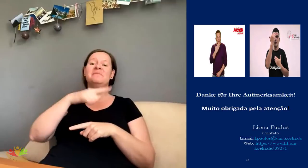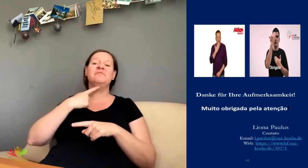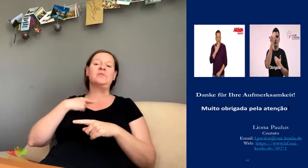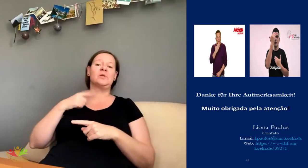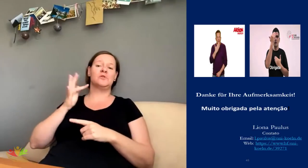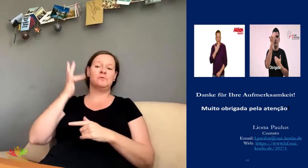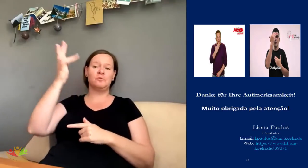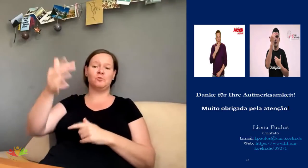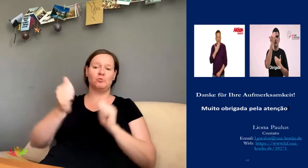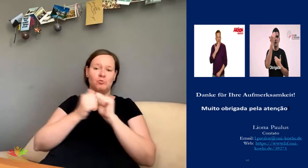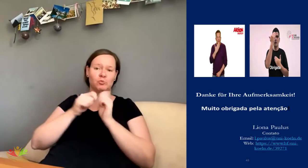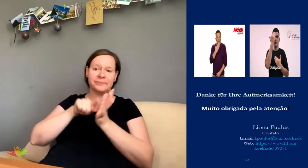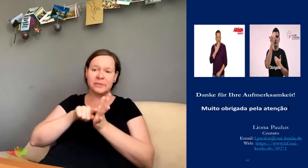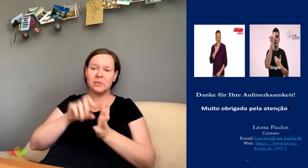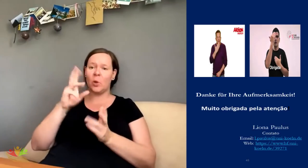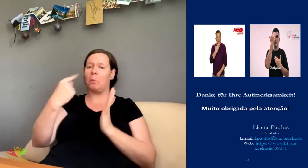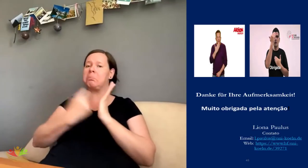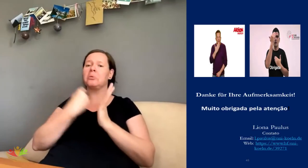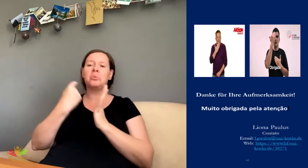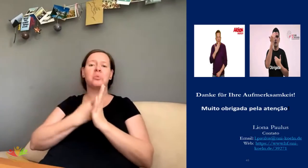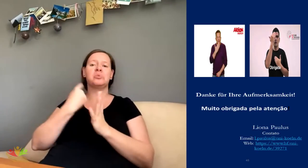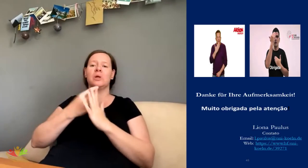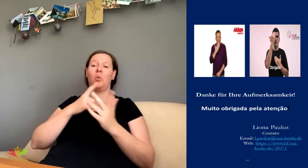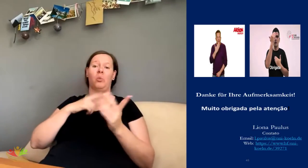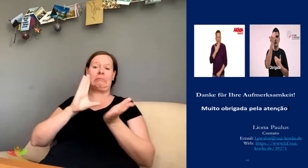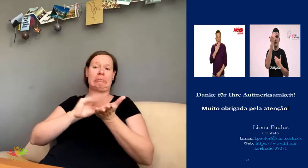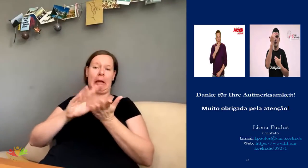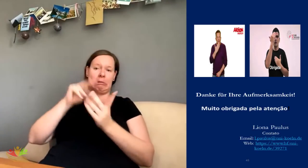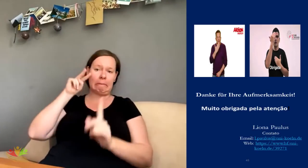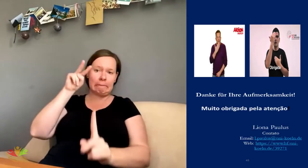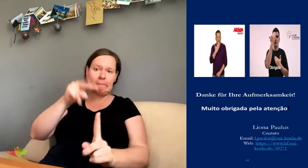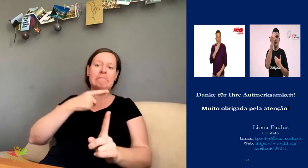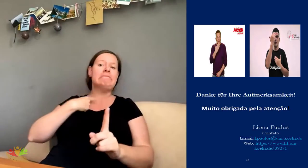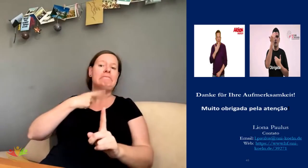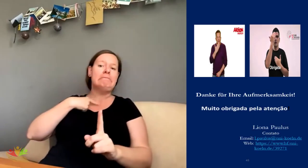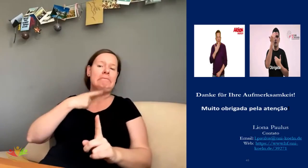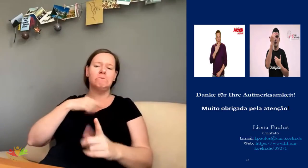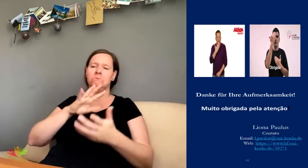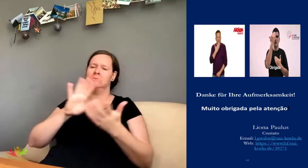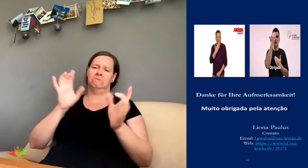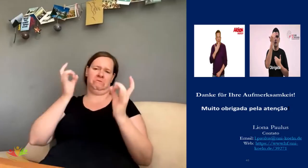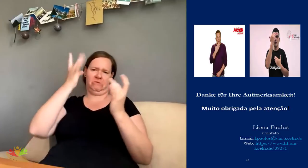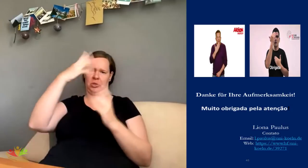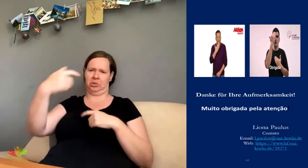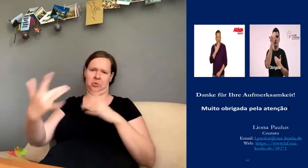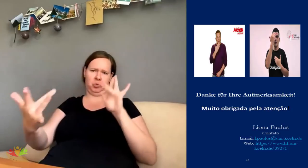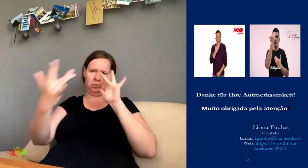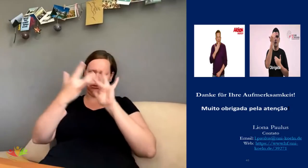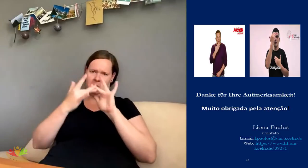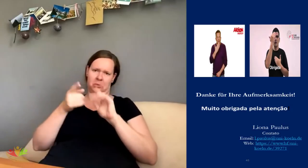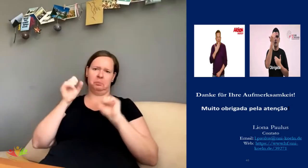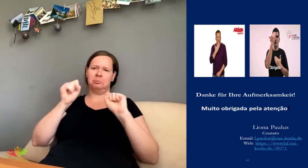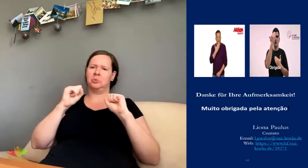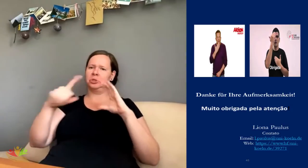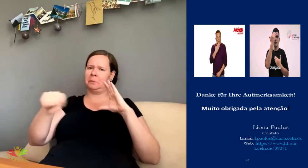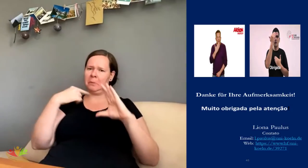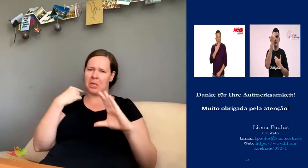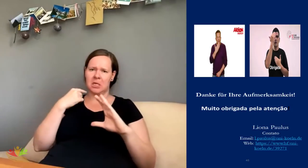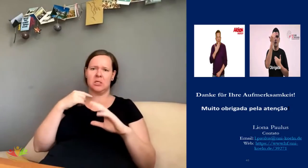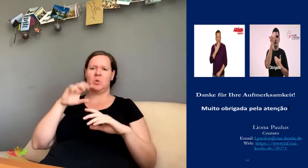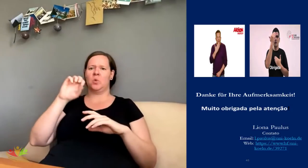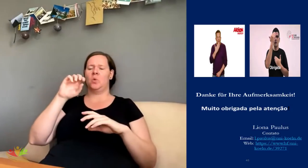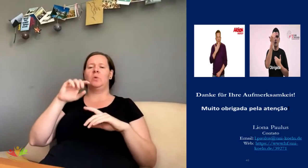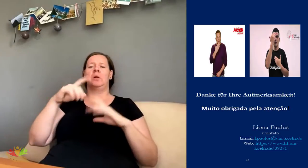atenção. Se quiserem me mandar perguntas, entrar em contato para falar sobre